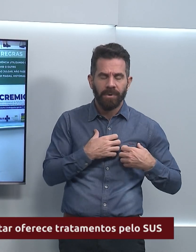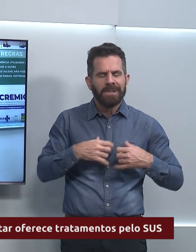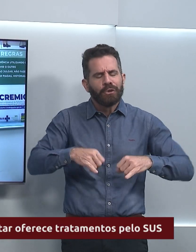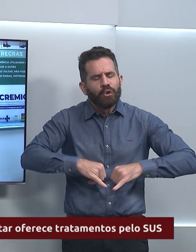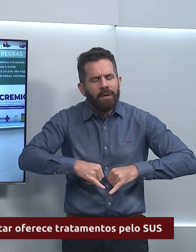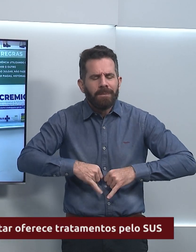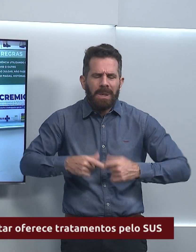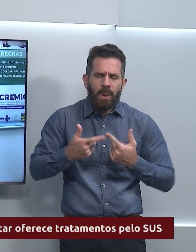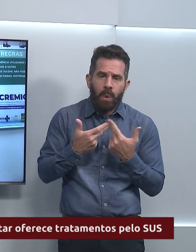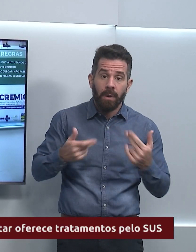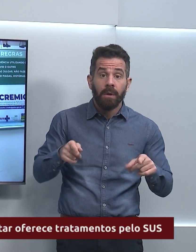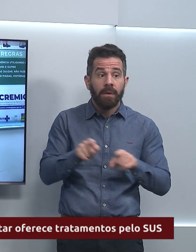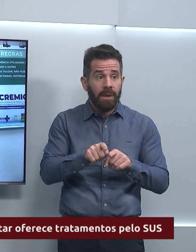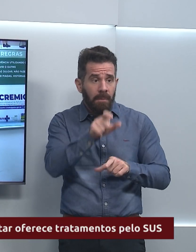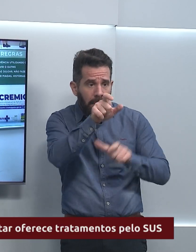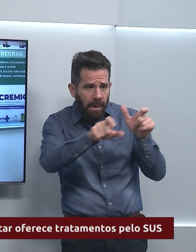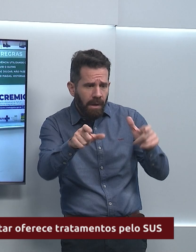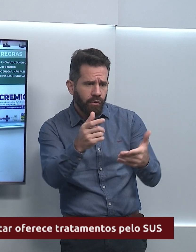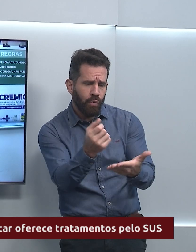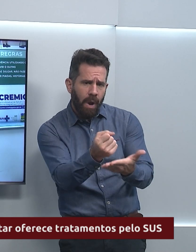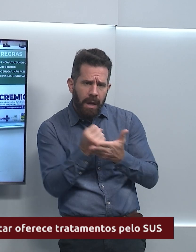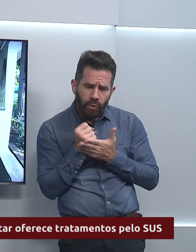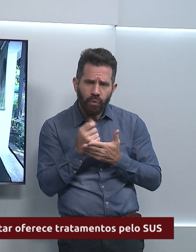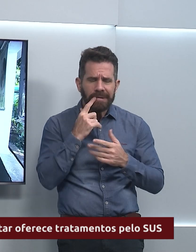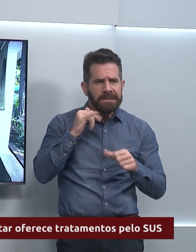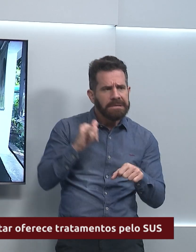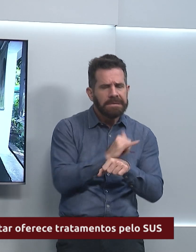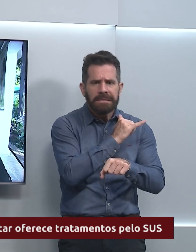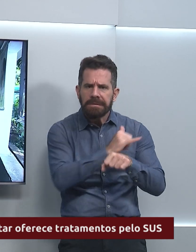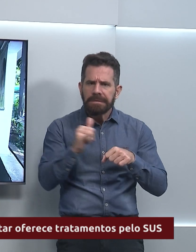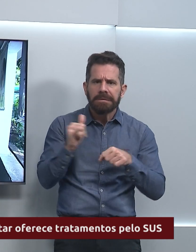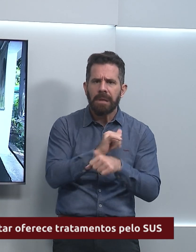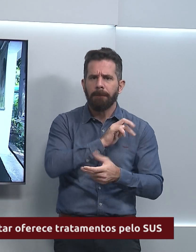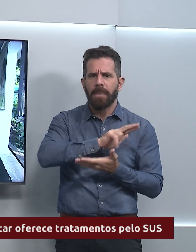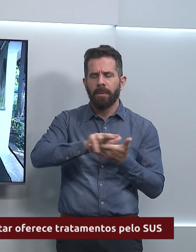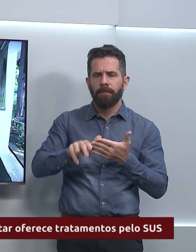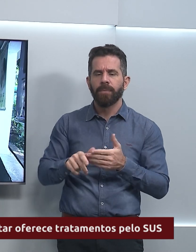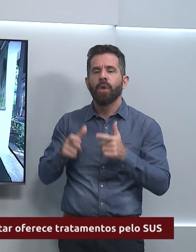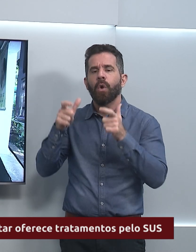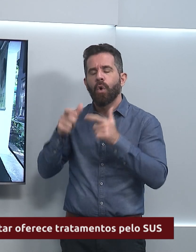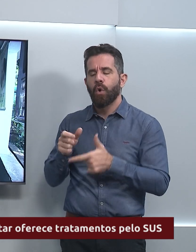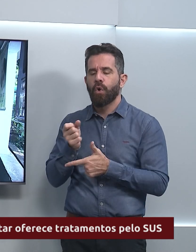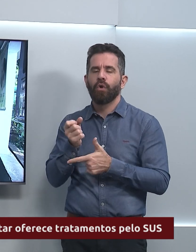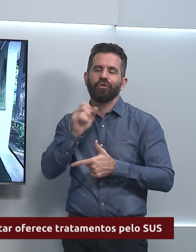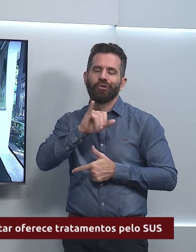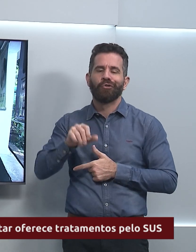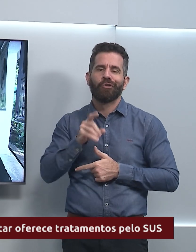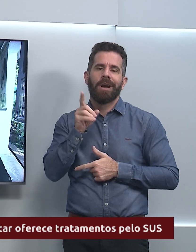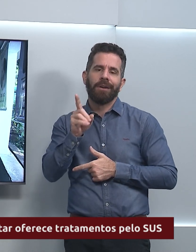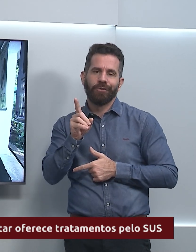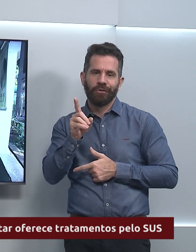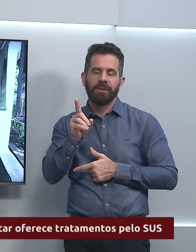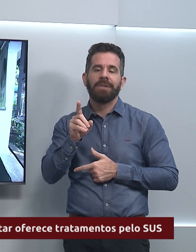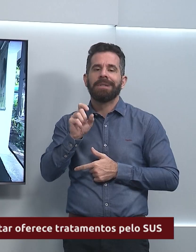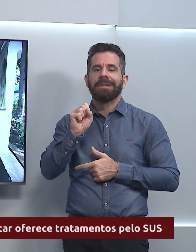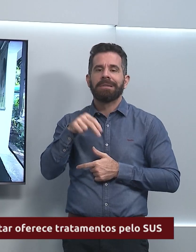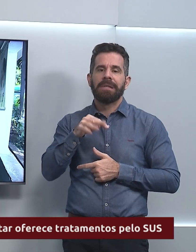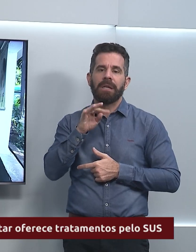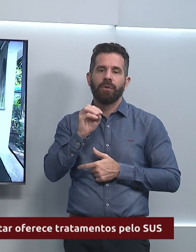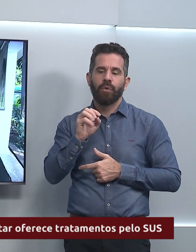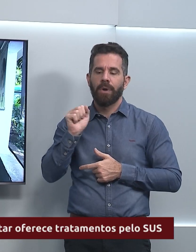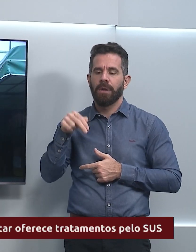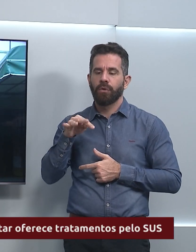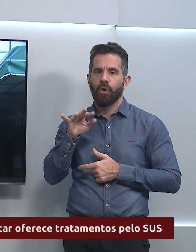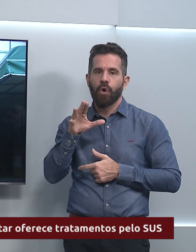de vivências e enfrentamentos das dores do viver. O CREMIC se localiza no Jardim Santo Antônio, esquina entre a Rua 26 e a